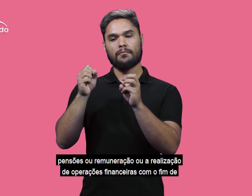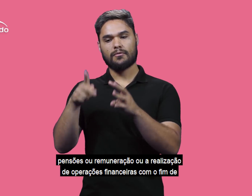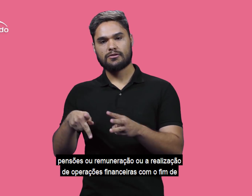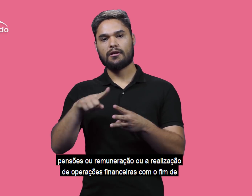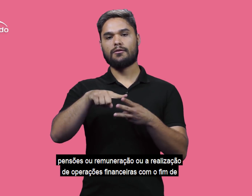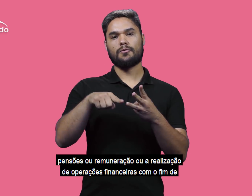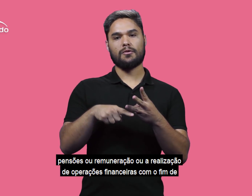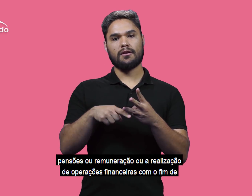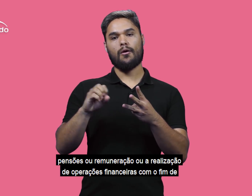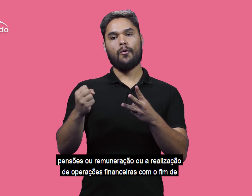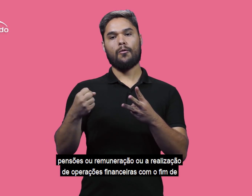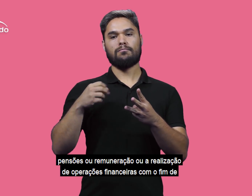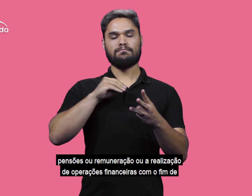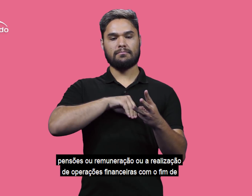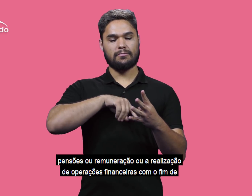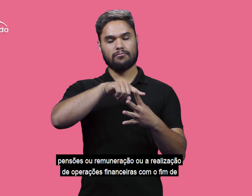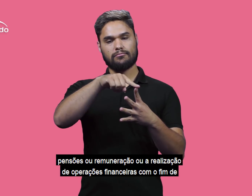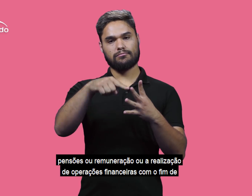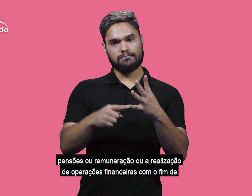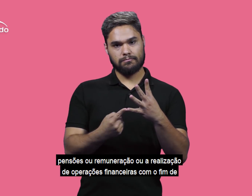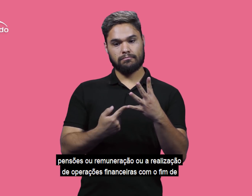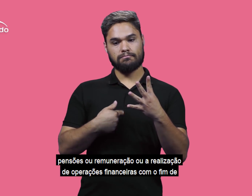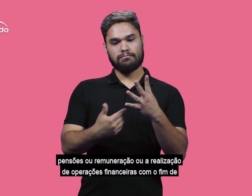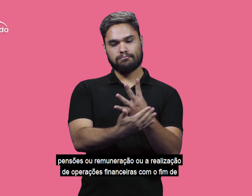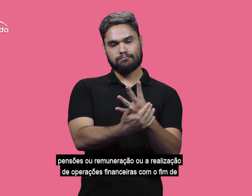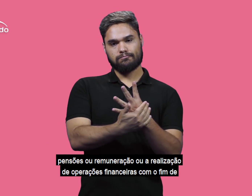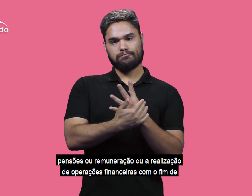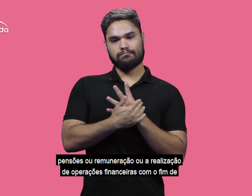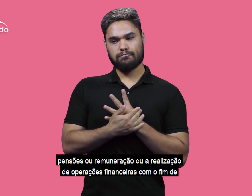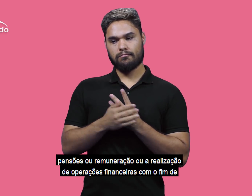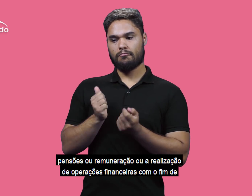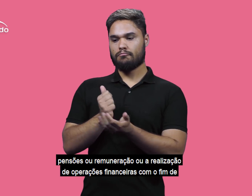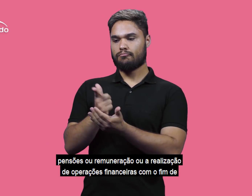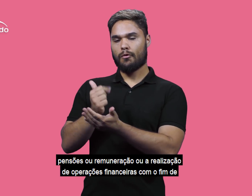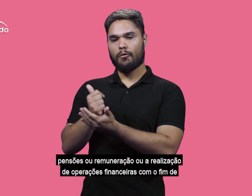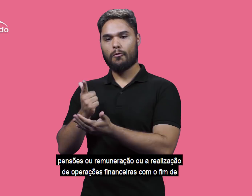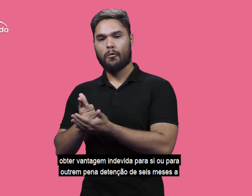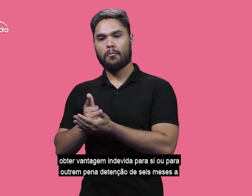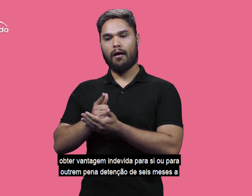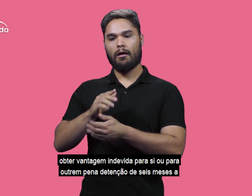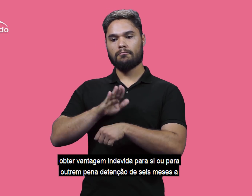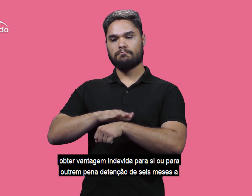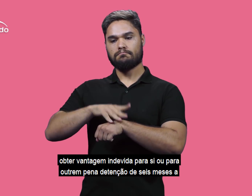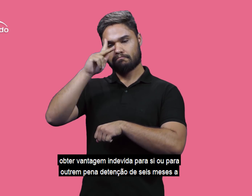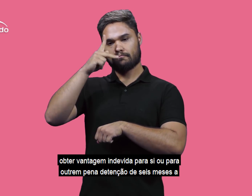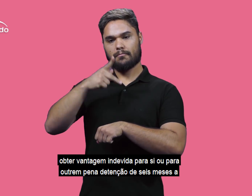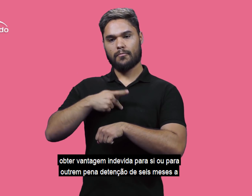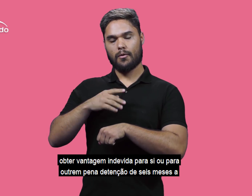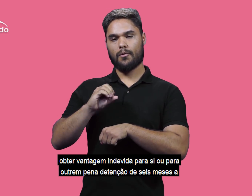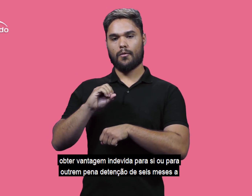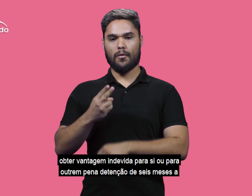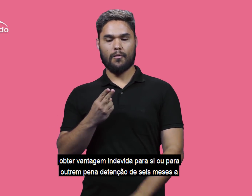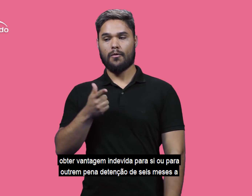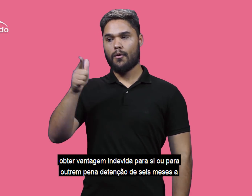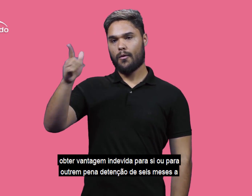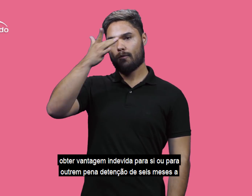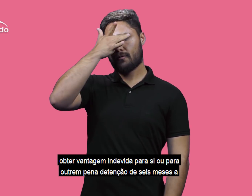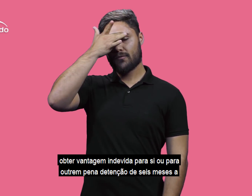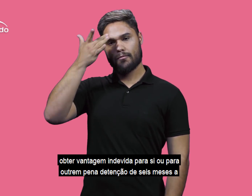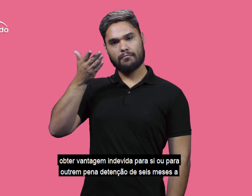remuneração ou a realização de operações financeiras com o fim de obter vantagem indevida para si ou para